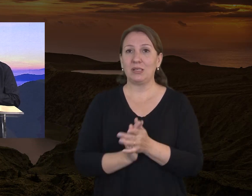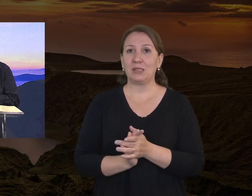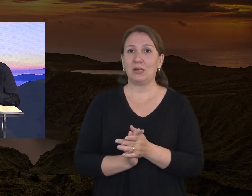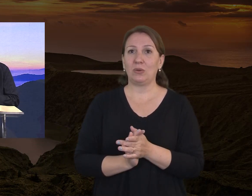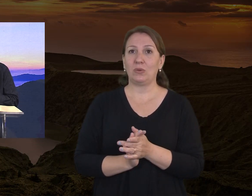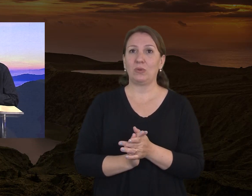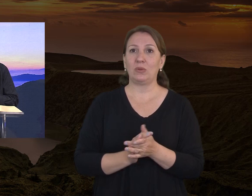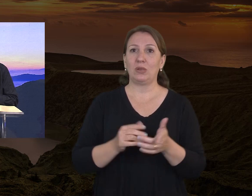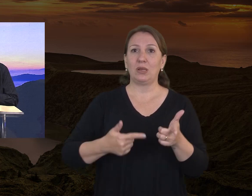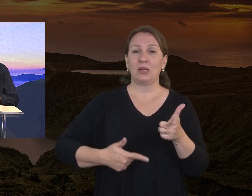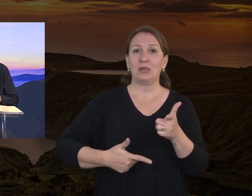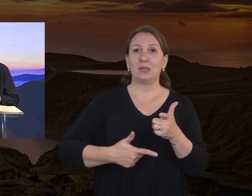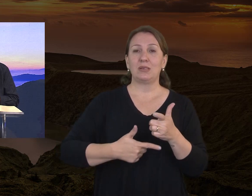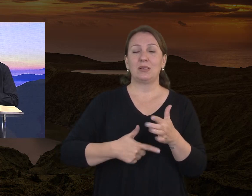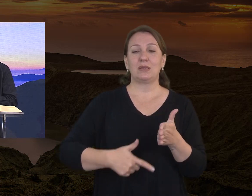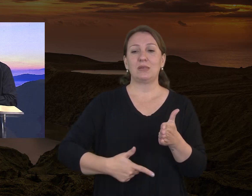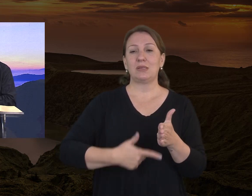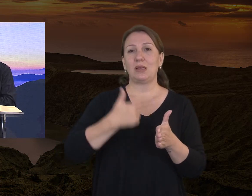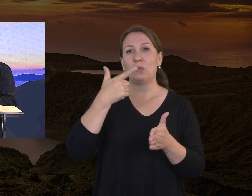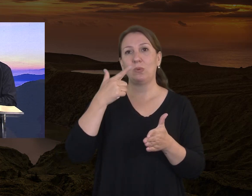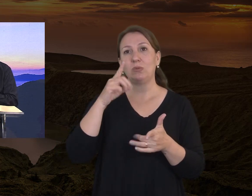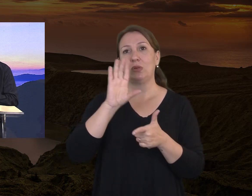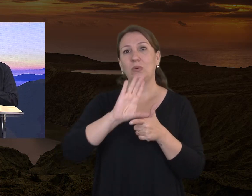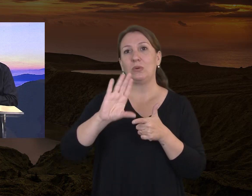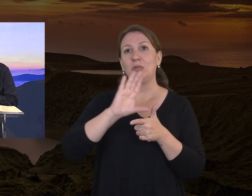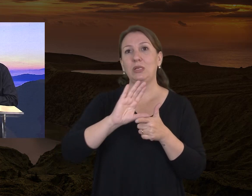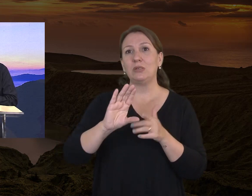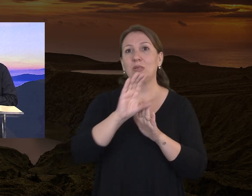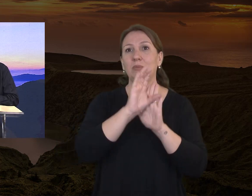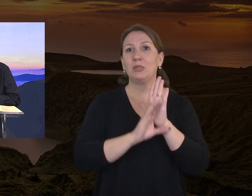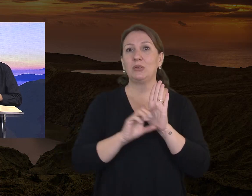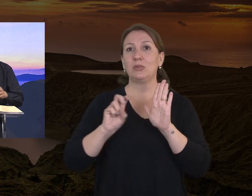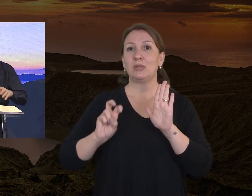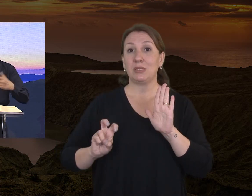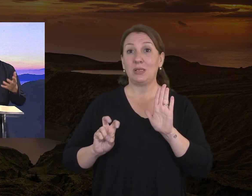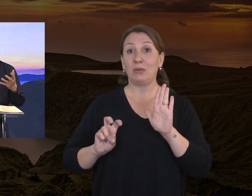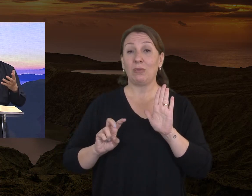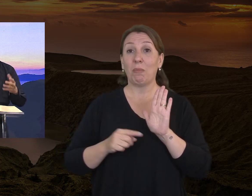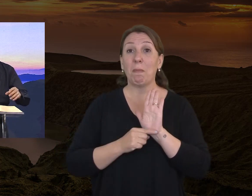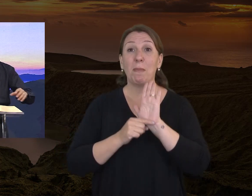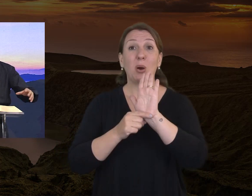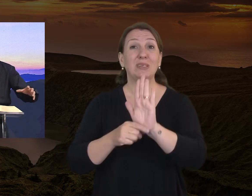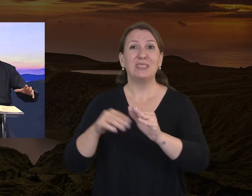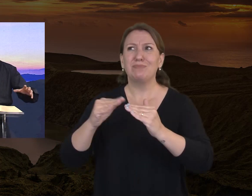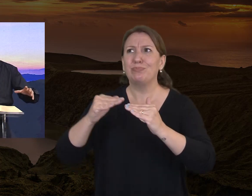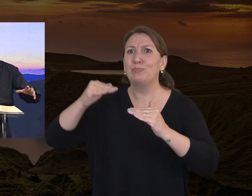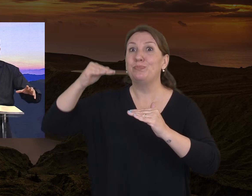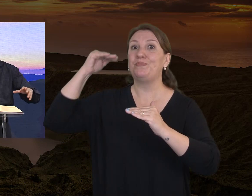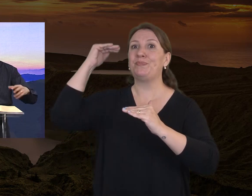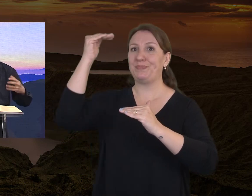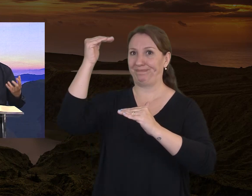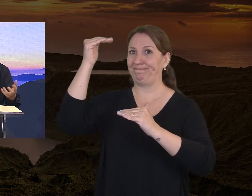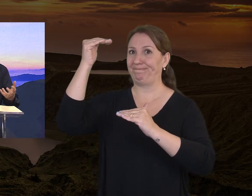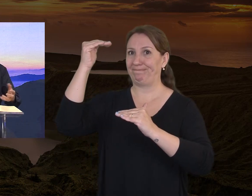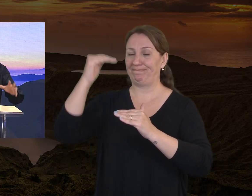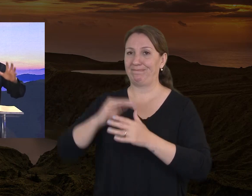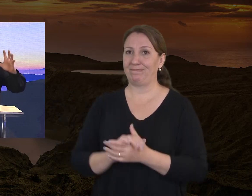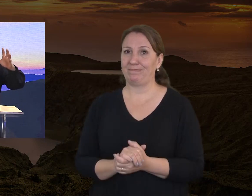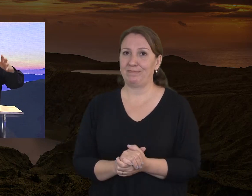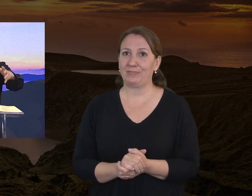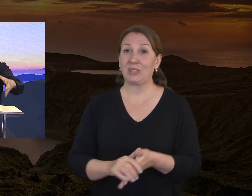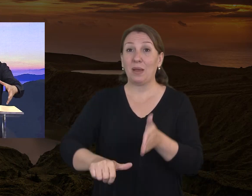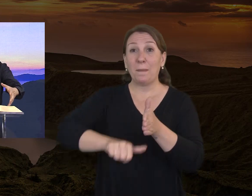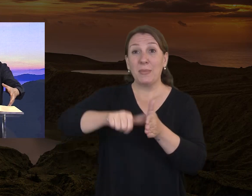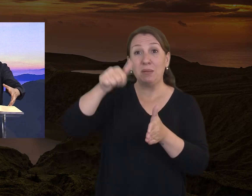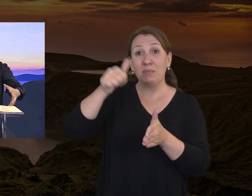Coríntios, segunda carta de Paulo aos Coríntios, capítulo 5, ali é mais do que isso. Então, a primeira reconciliação está